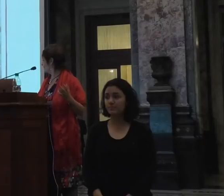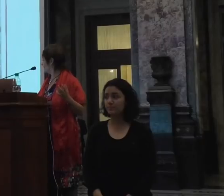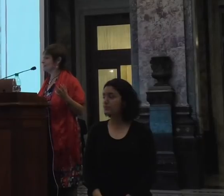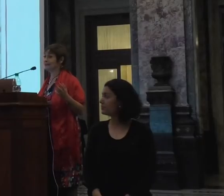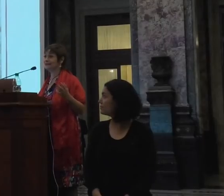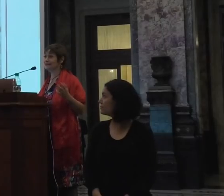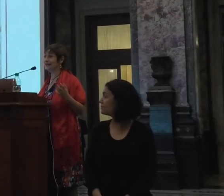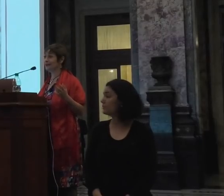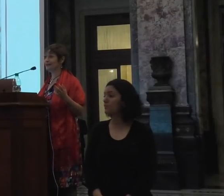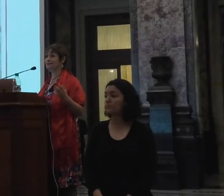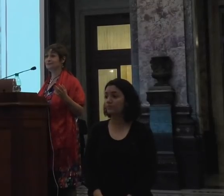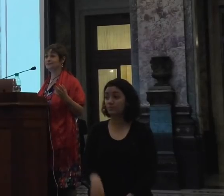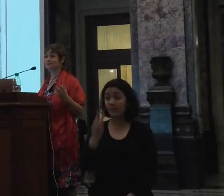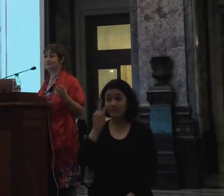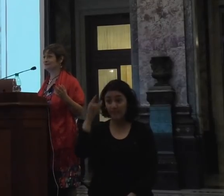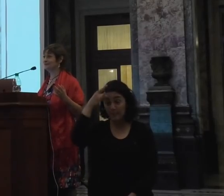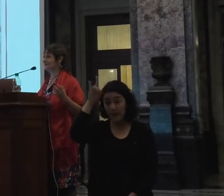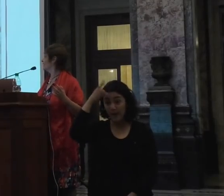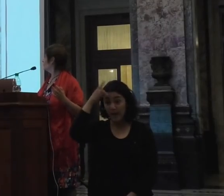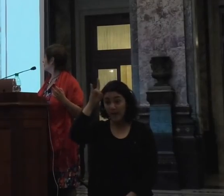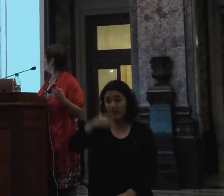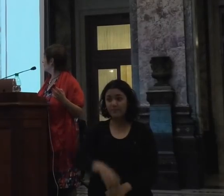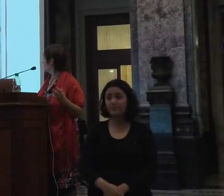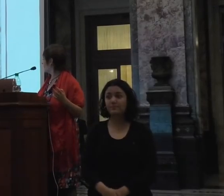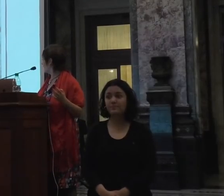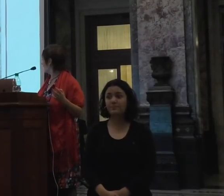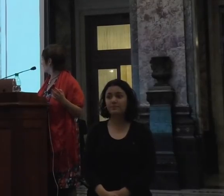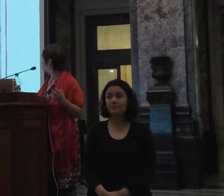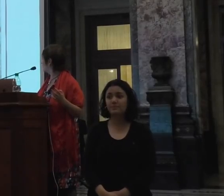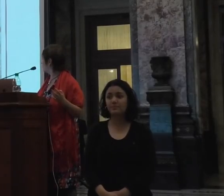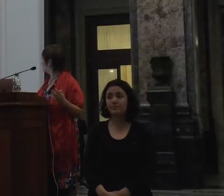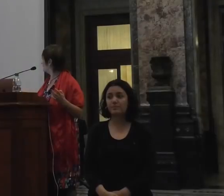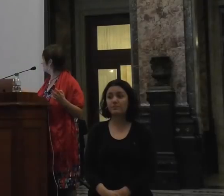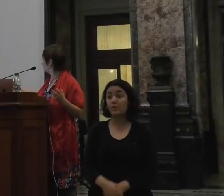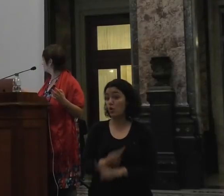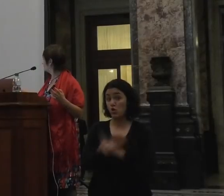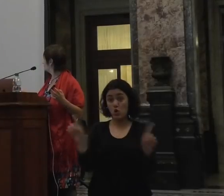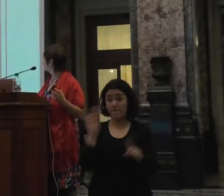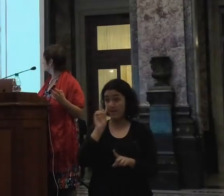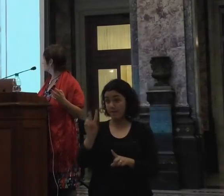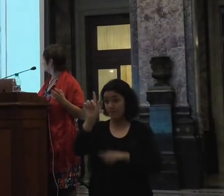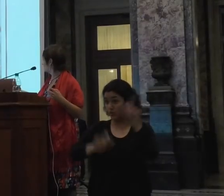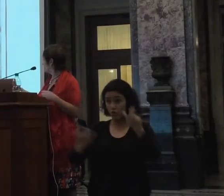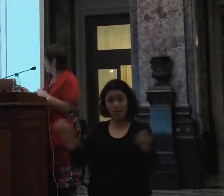A ver, ¿sí la ven? Bueno, a ver, los que no la ven,